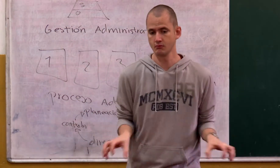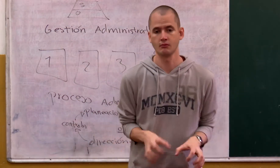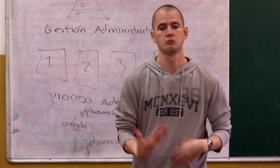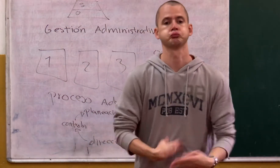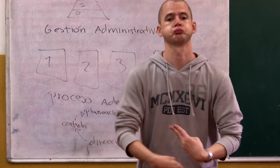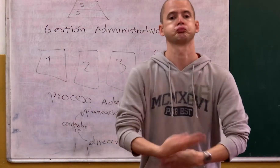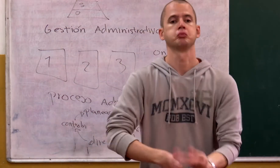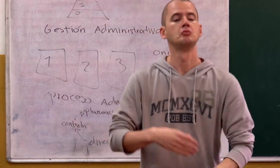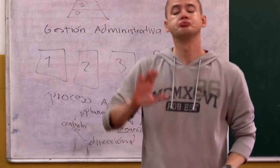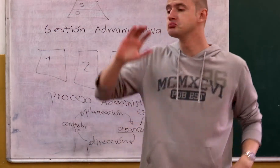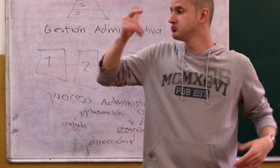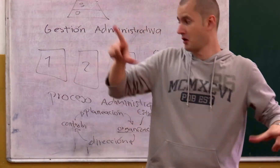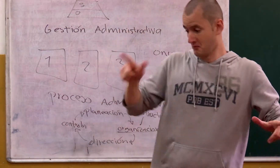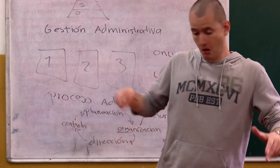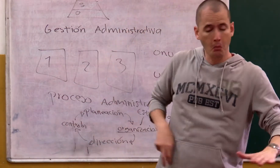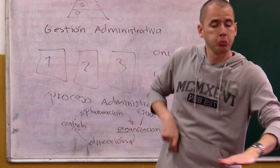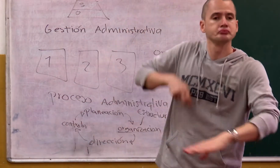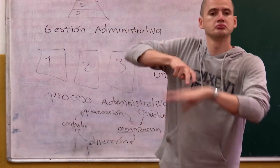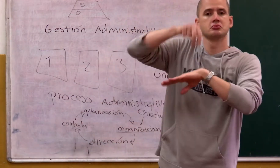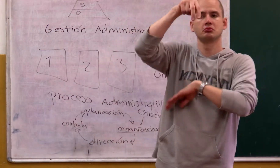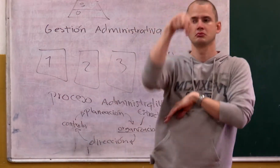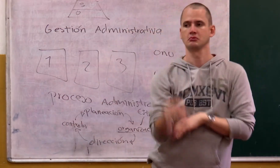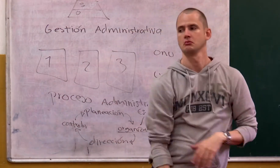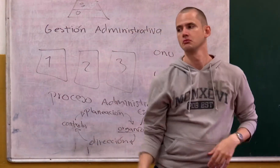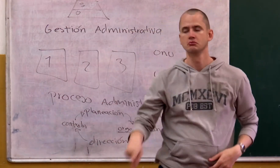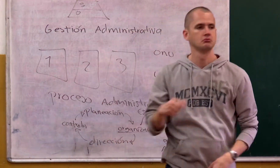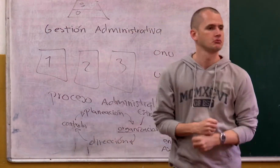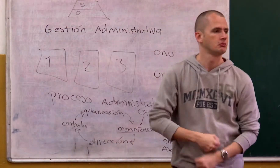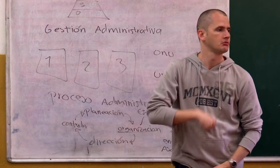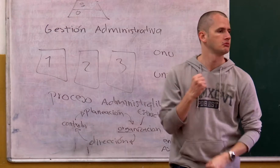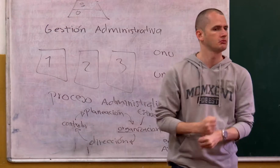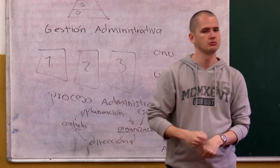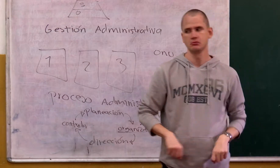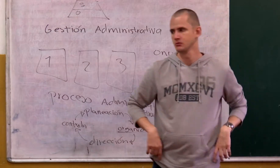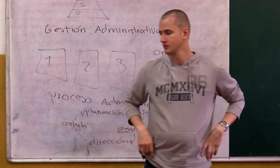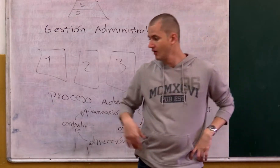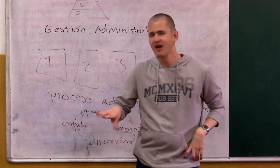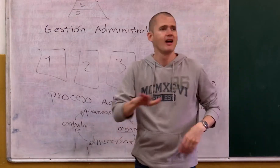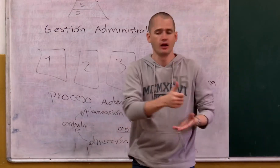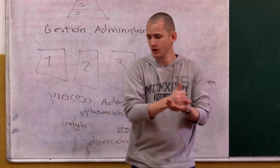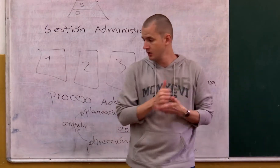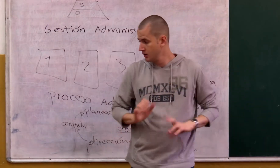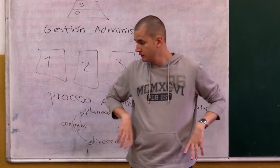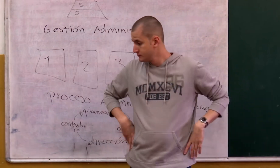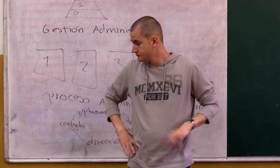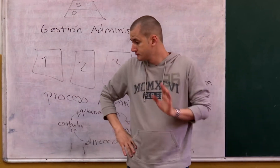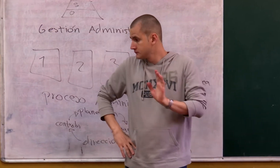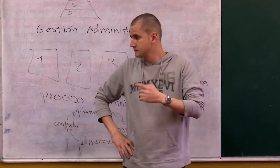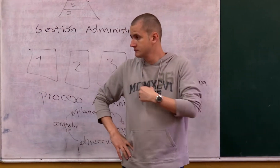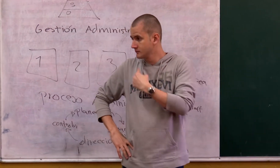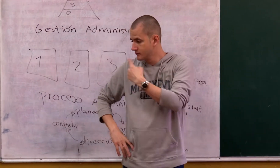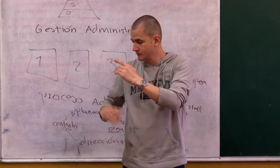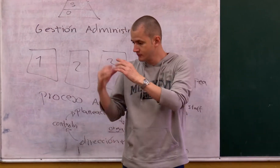que sí se pueden hacer las acciones, que sí se pueden llegar los procesos, sí se pueden dar los saltos.